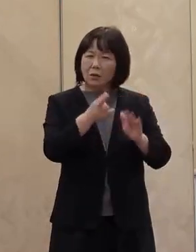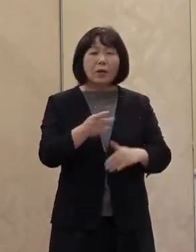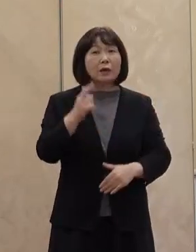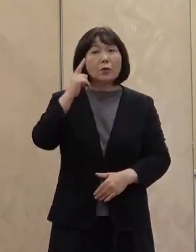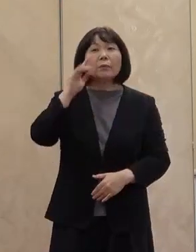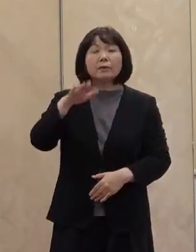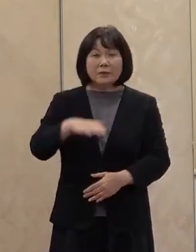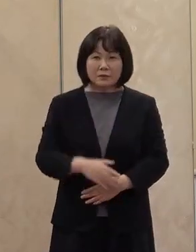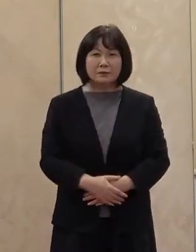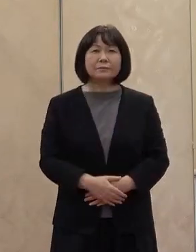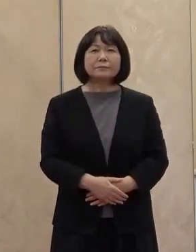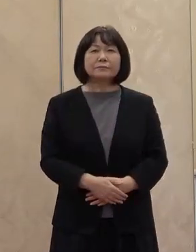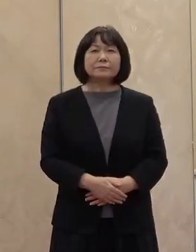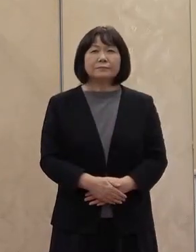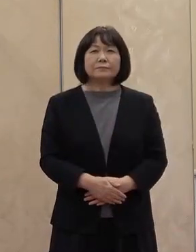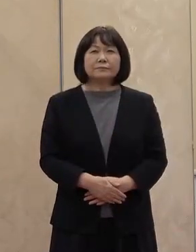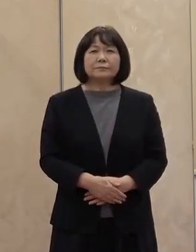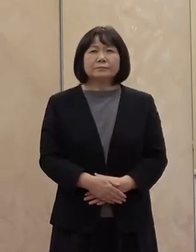になると思います。